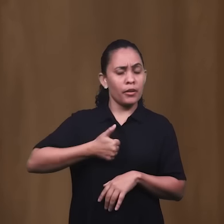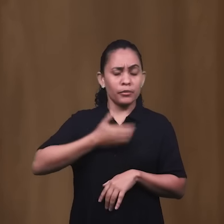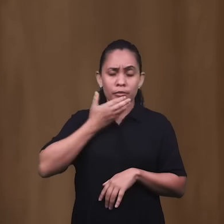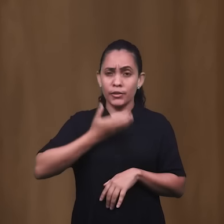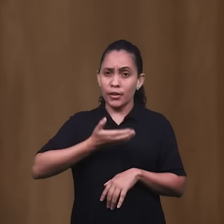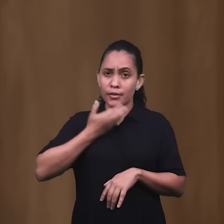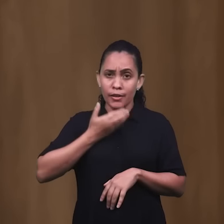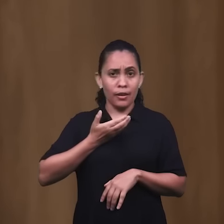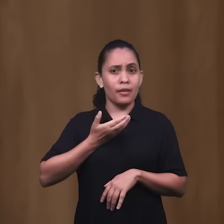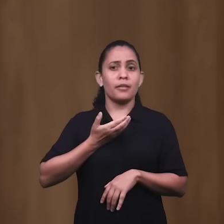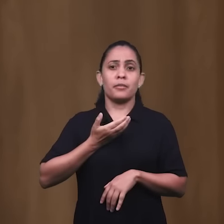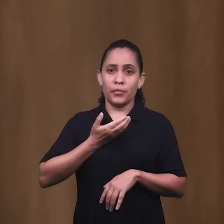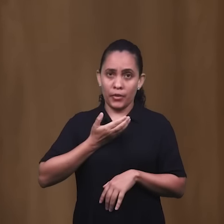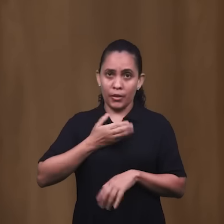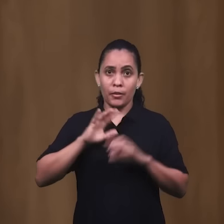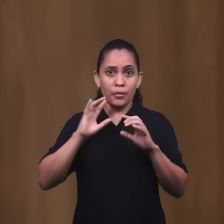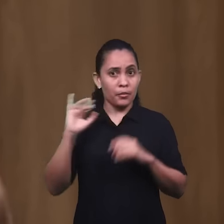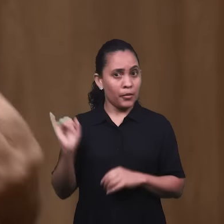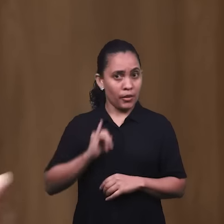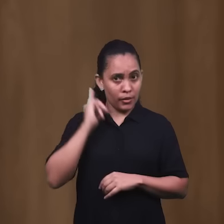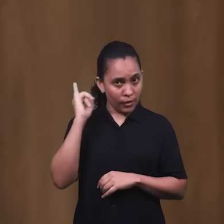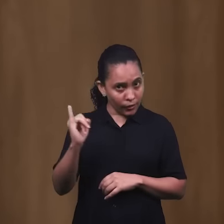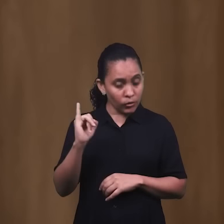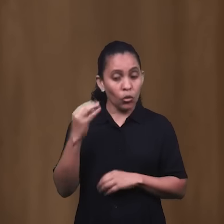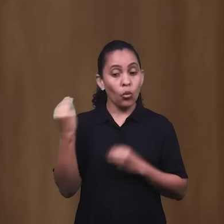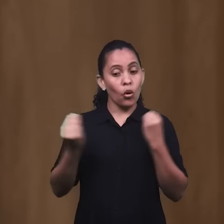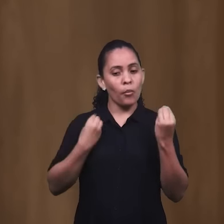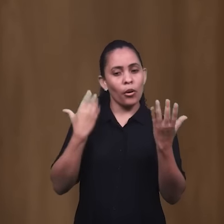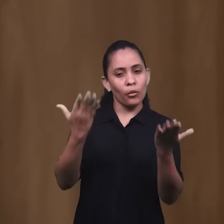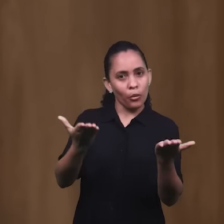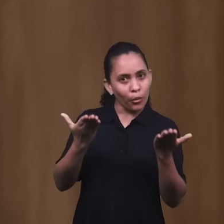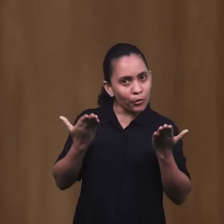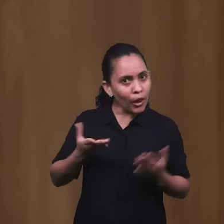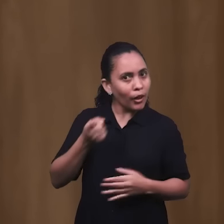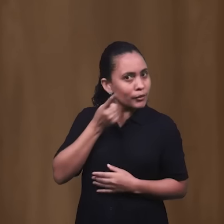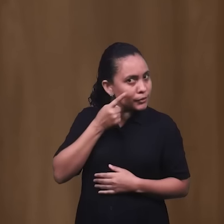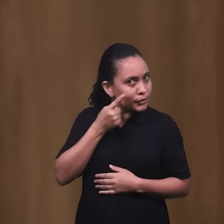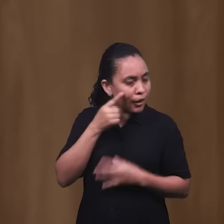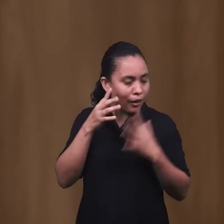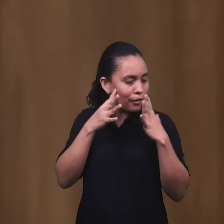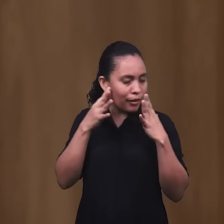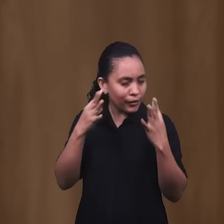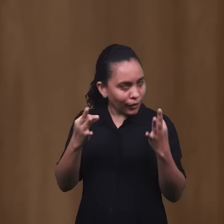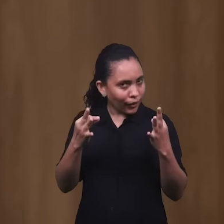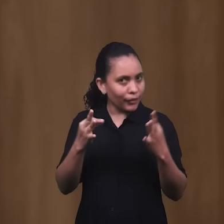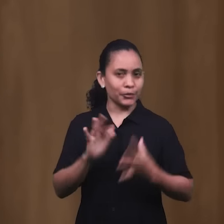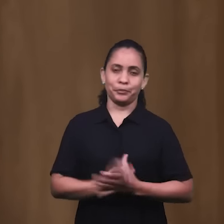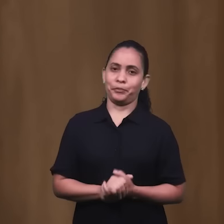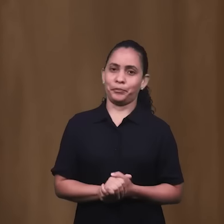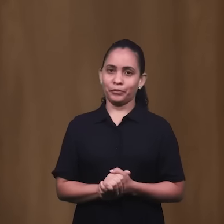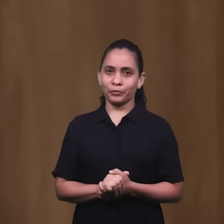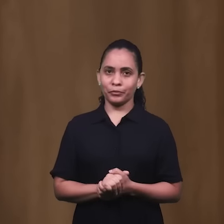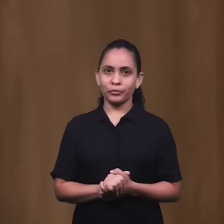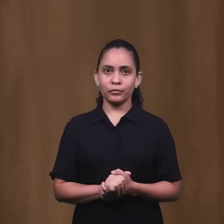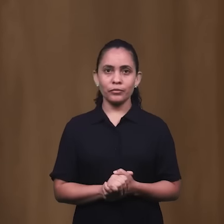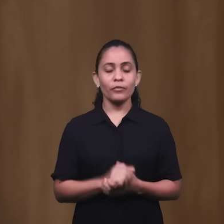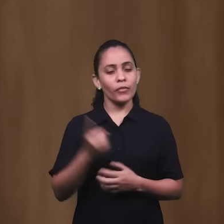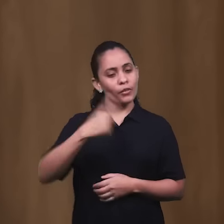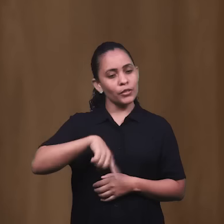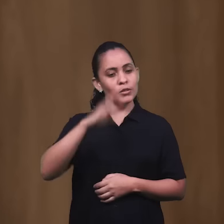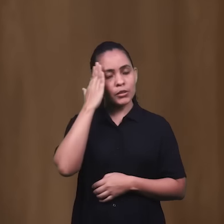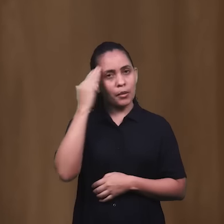aí os irmãos, né, vão aprender, né, Priscila, a como convidar. Fiquem ligados aí, né? Nesse programa de hoje, porque os irmãos